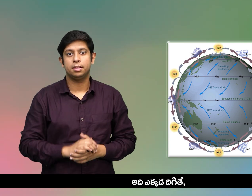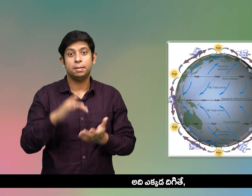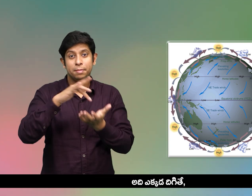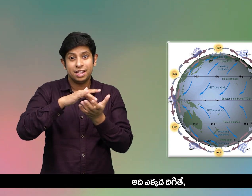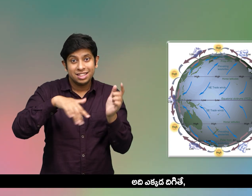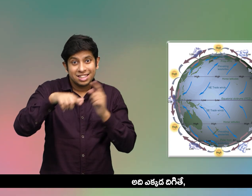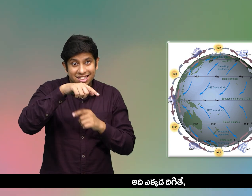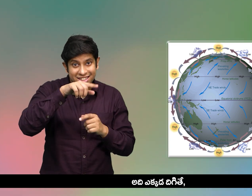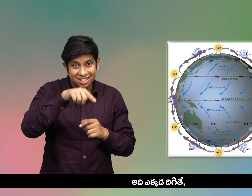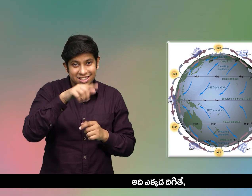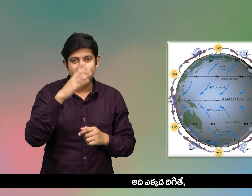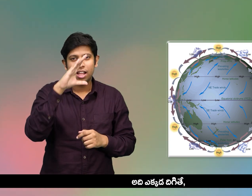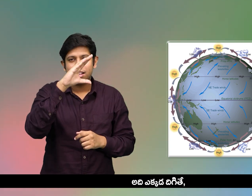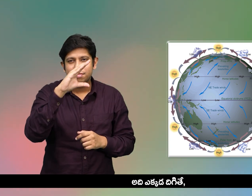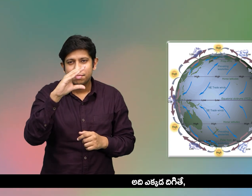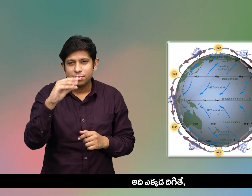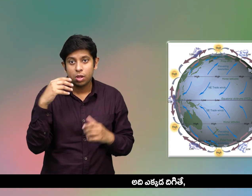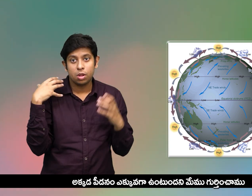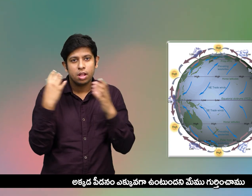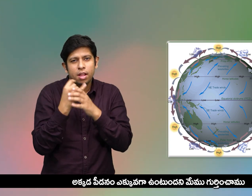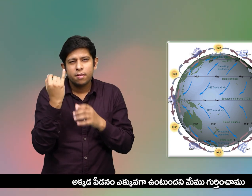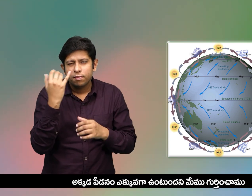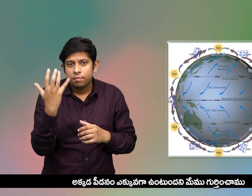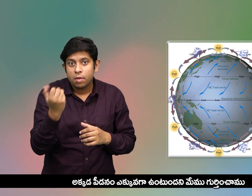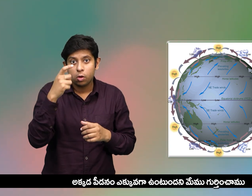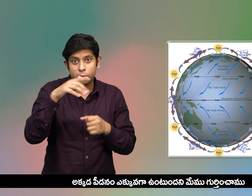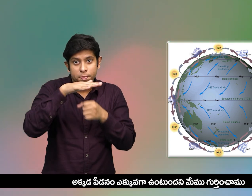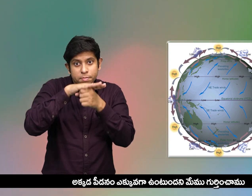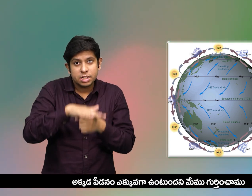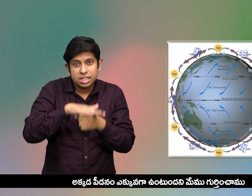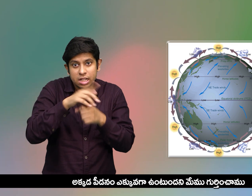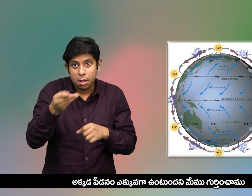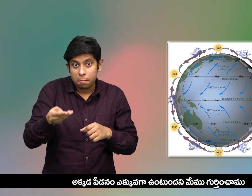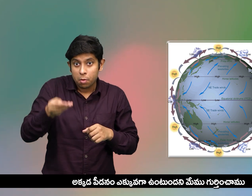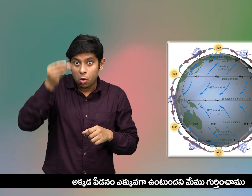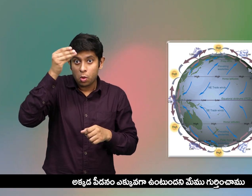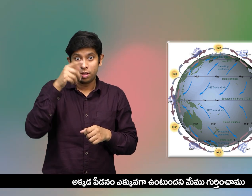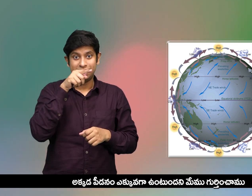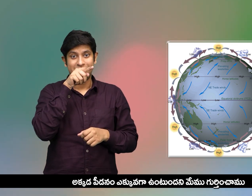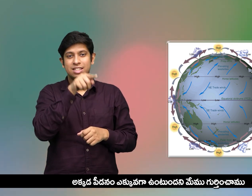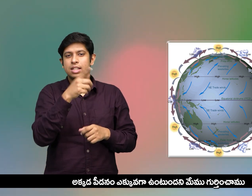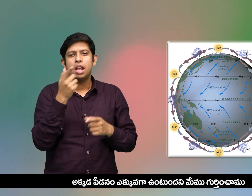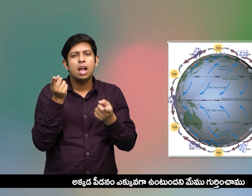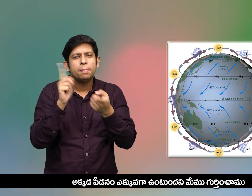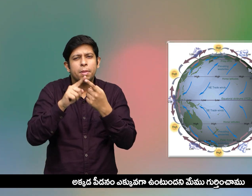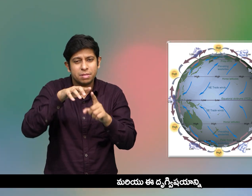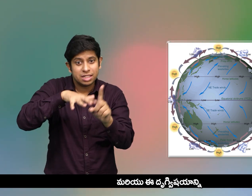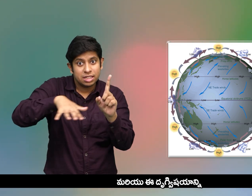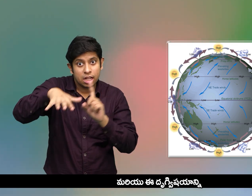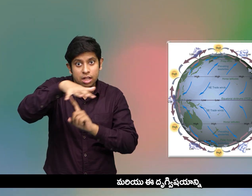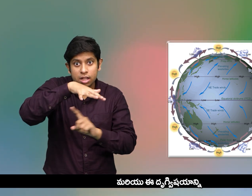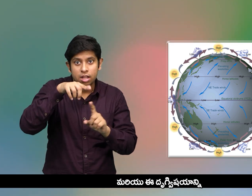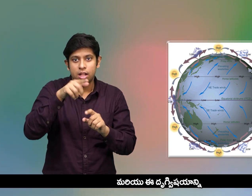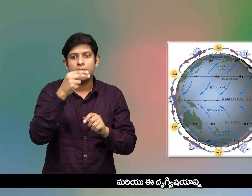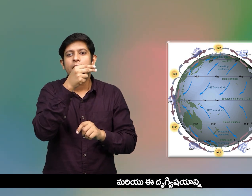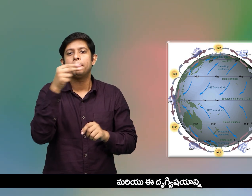అది ఎక్కడ దిగితే అక్కడ పీడనం ఎక్కువగా ఉంటుందని మేము గుర్తించాము మరియు ఈ